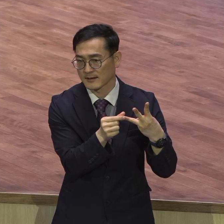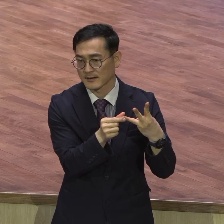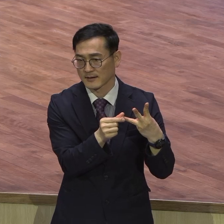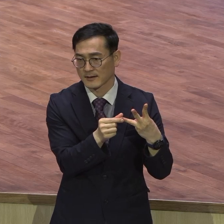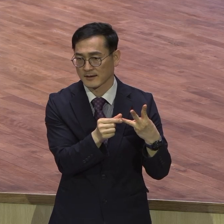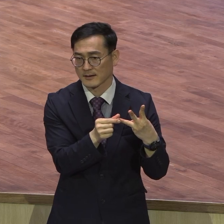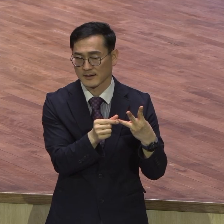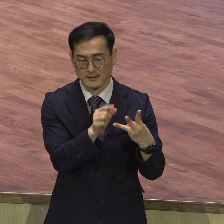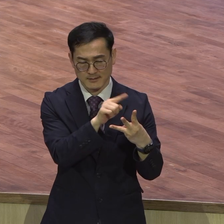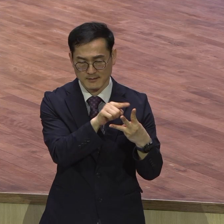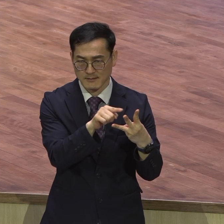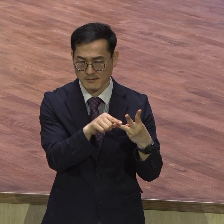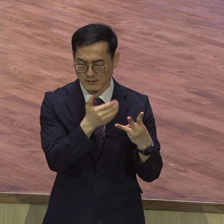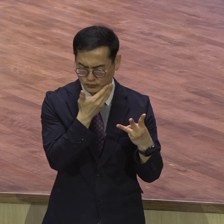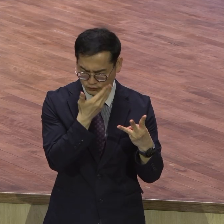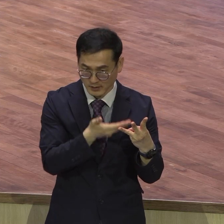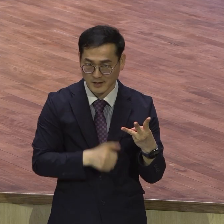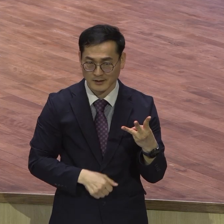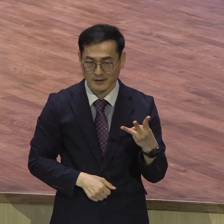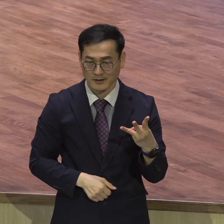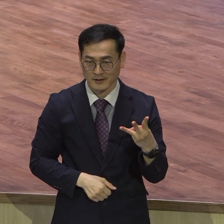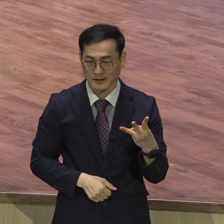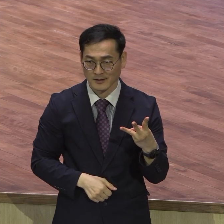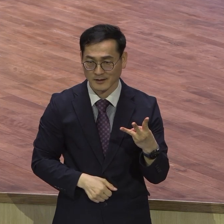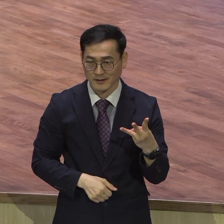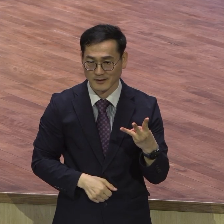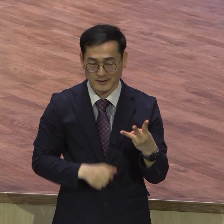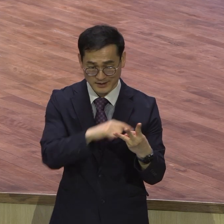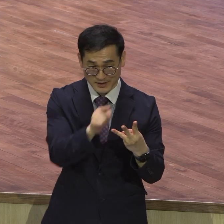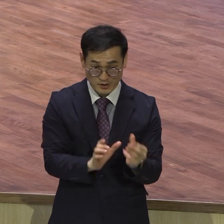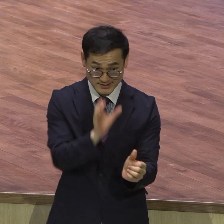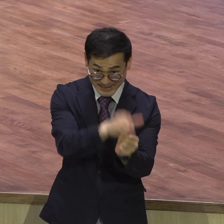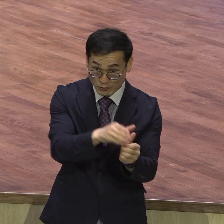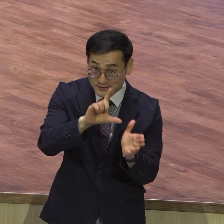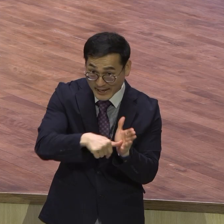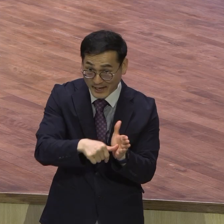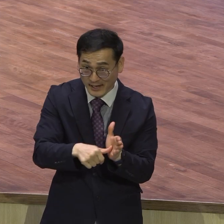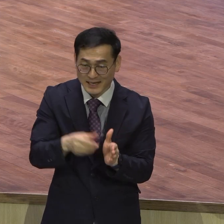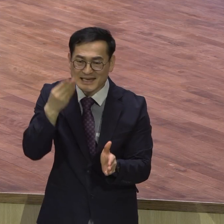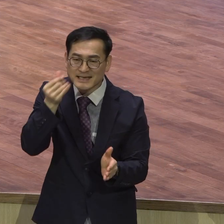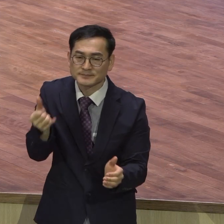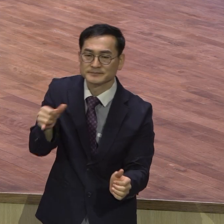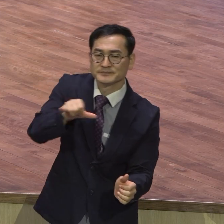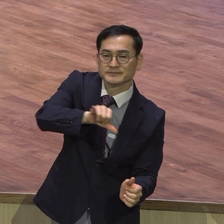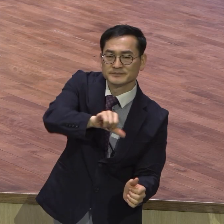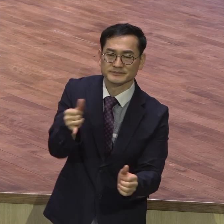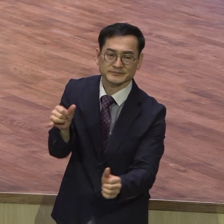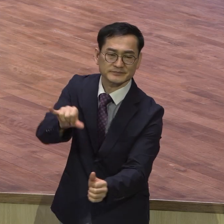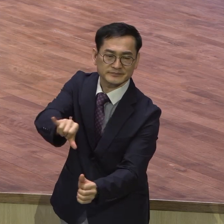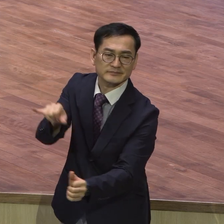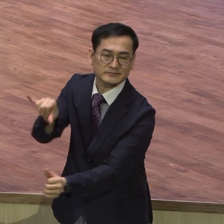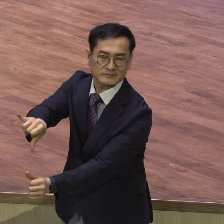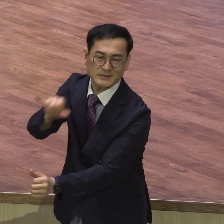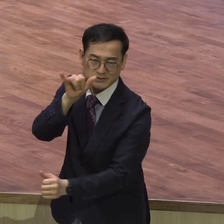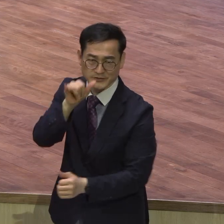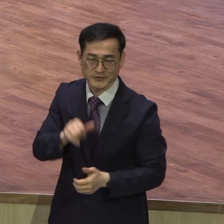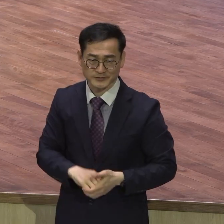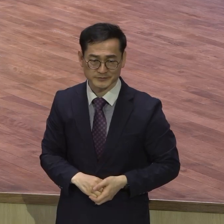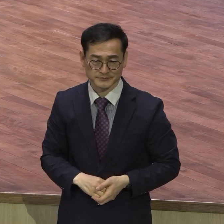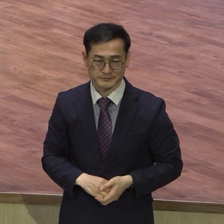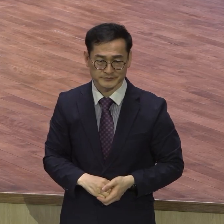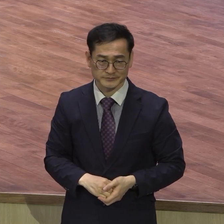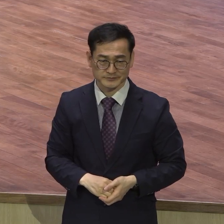하나님이 세울 때마다 하신 것이 뭐냐 기름을 부었어요. 세 직분만 그래서 아주 중요한